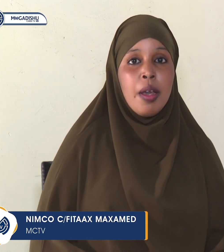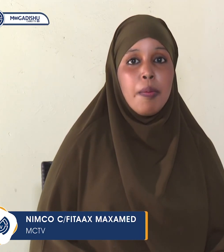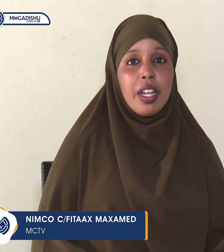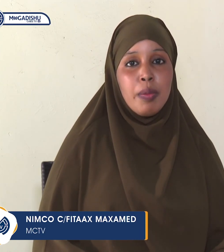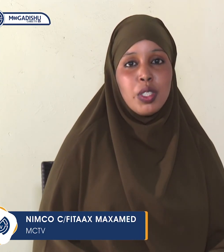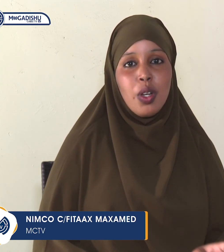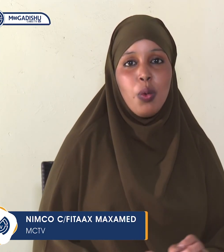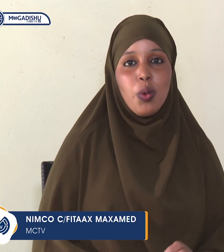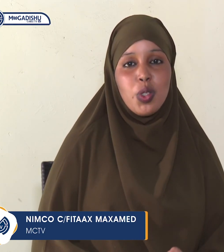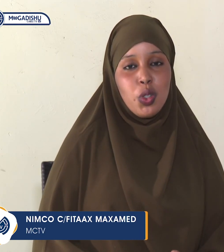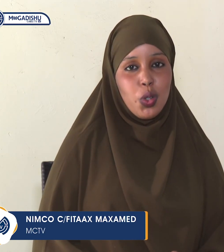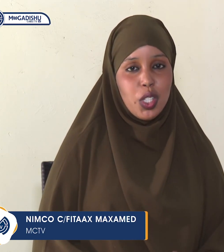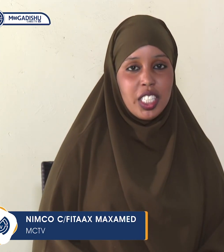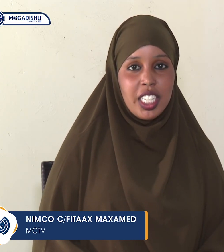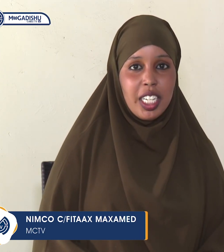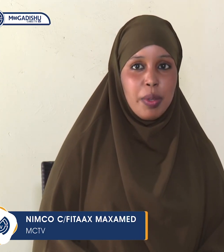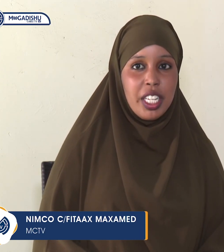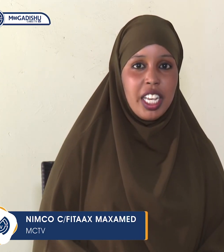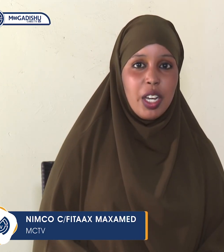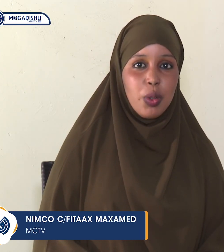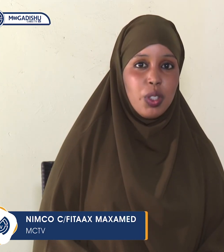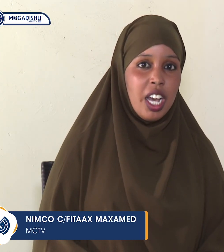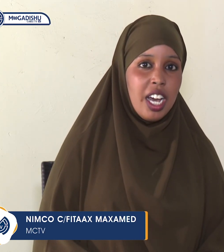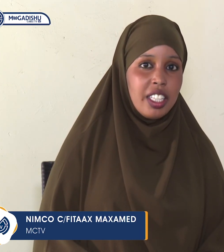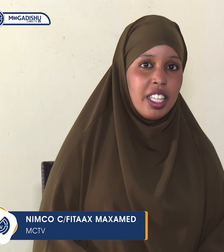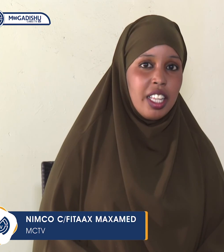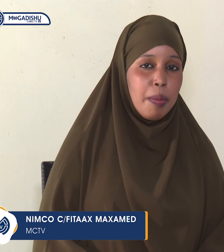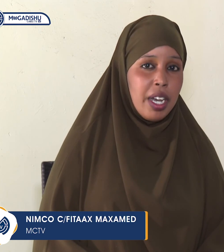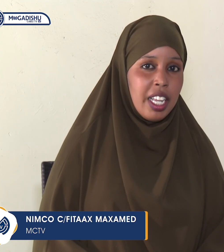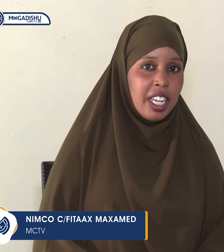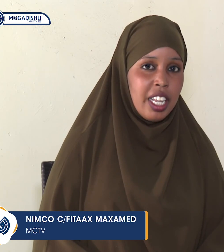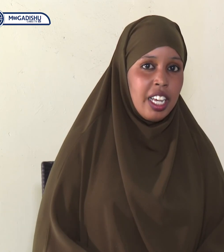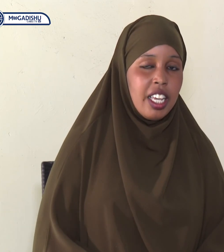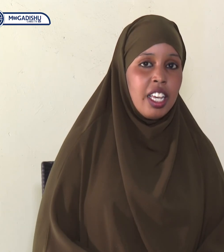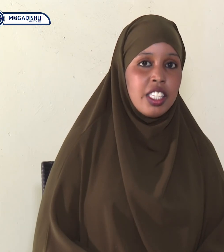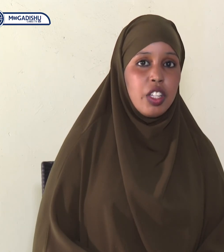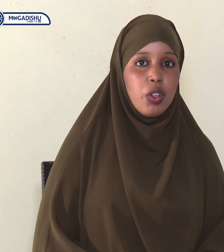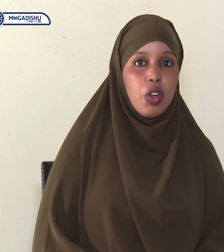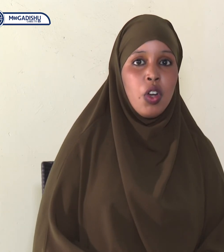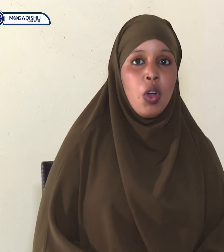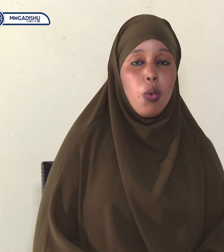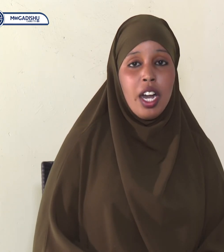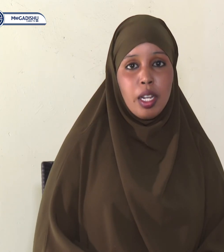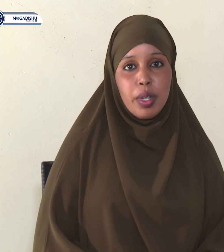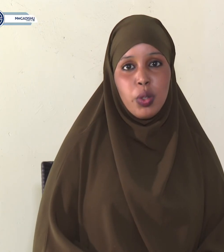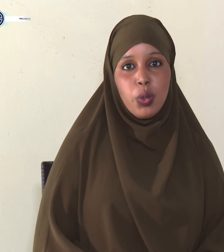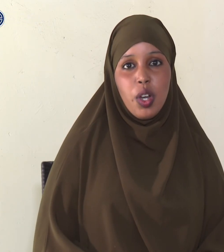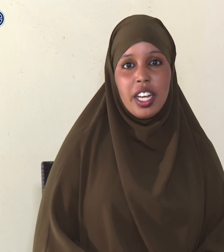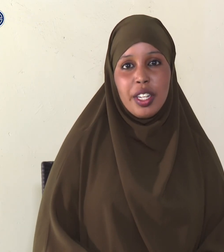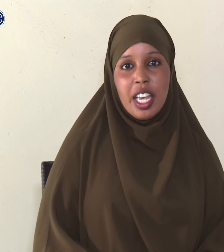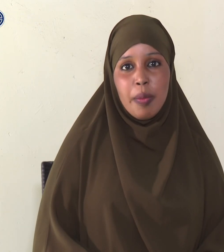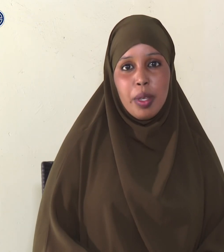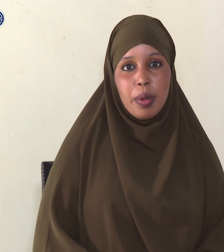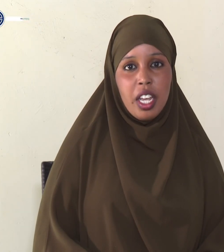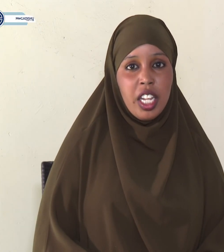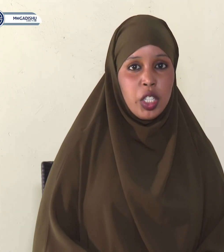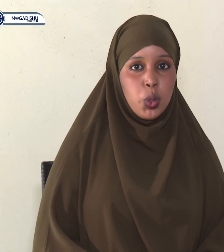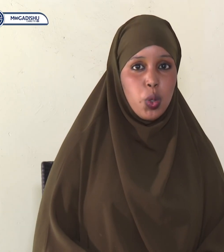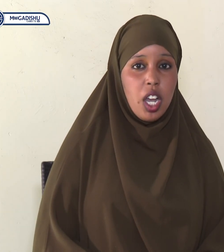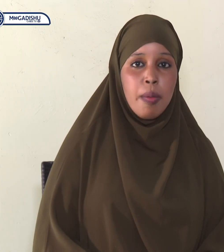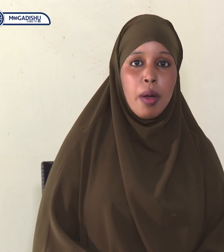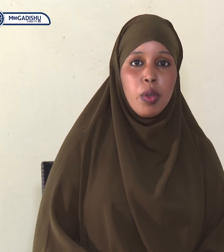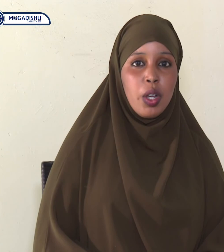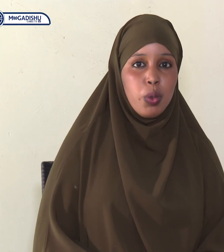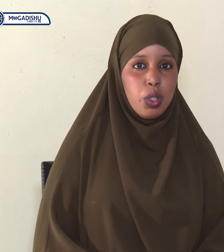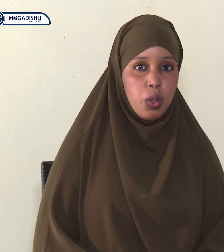daawanayseen barnaamijka wuxuu si toos ah idinkaga imanayaa xarunta ardayda maqal kala ee Sadko waxaan martii ugu ahaa Rihaam Ibrahim